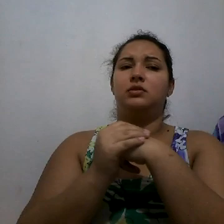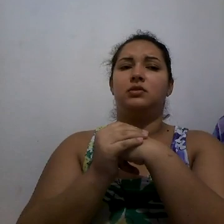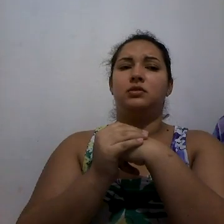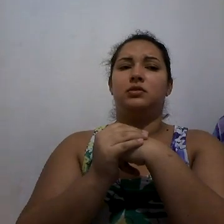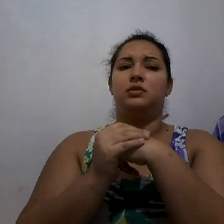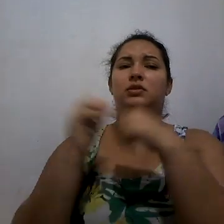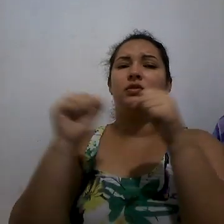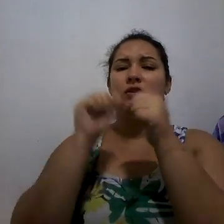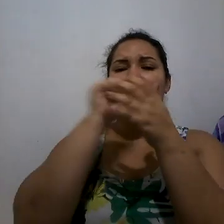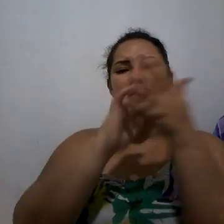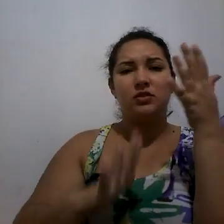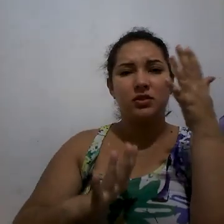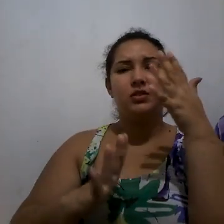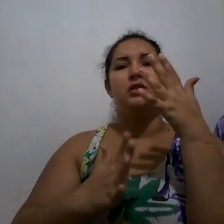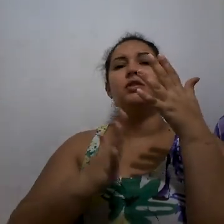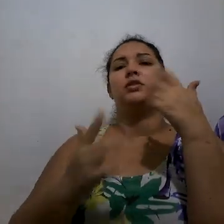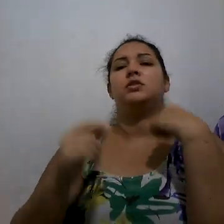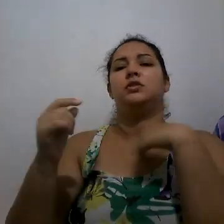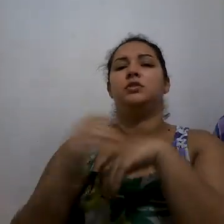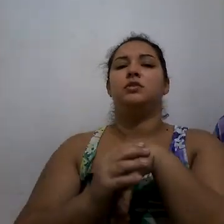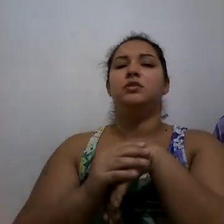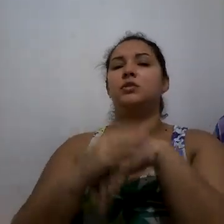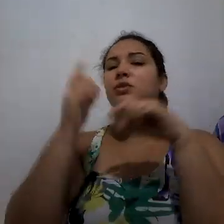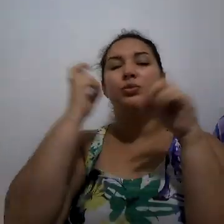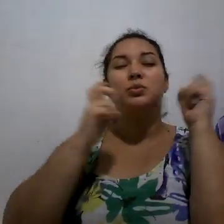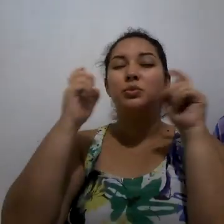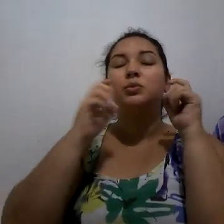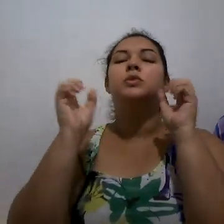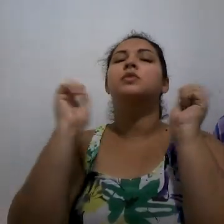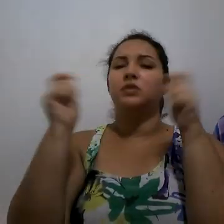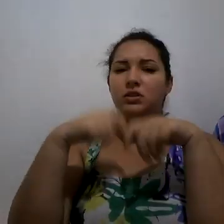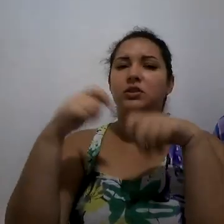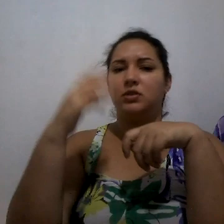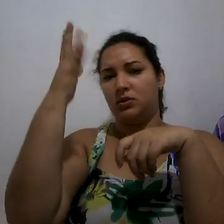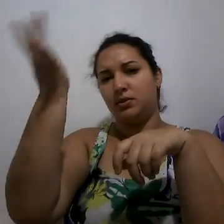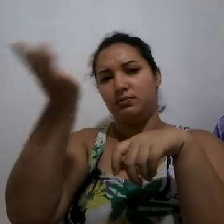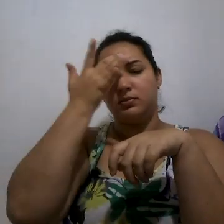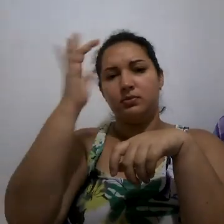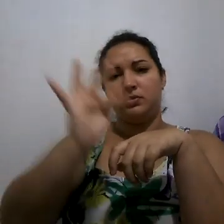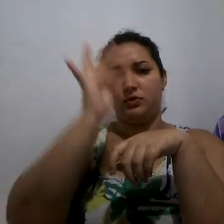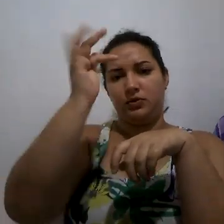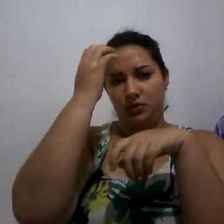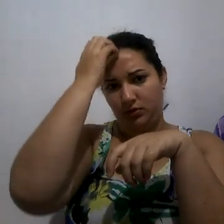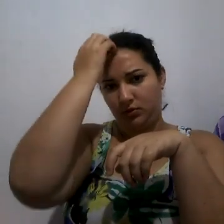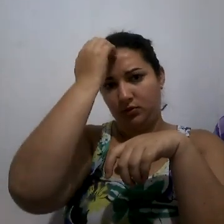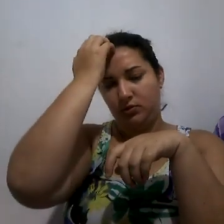fazer exercícios com relação a isso aqui, então não se preocupe que nós vamos publicar aqui depois. Uma outra coisa,